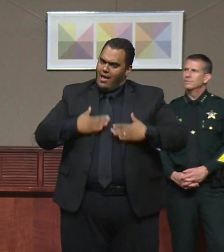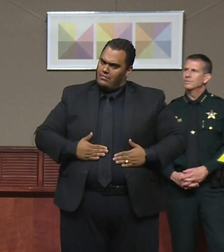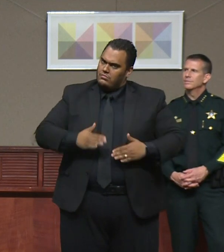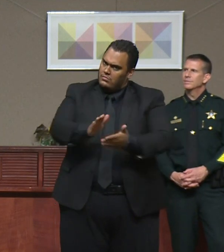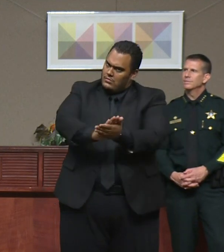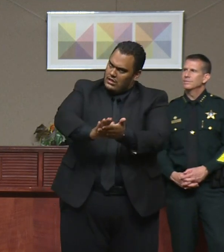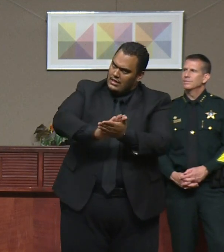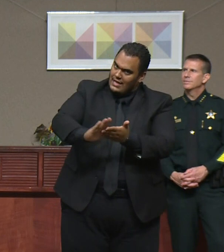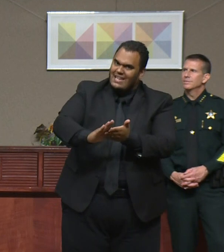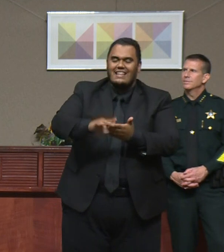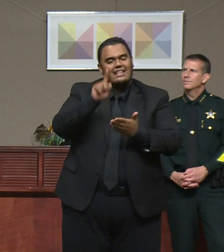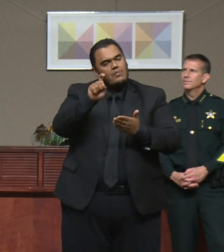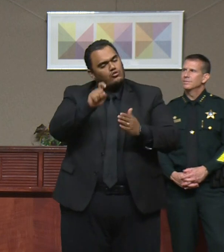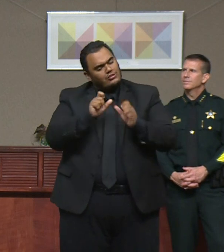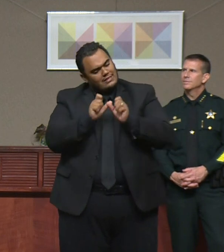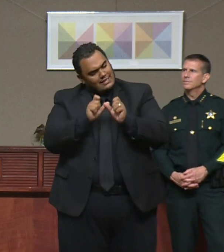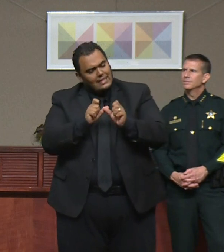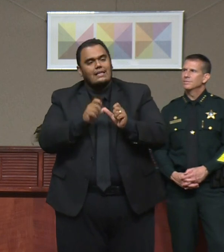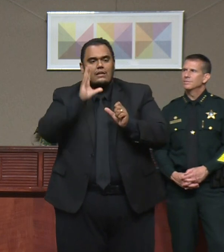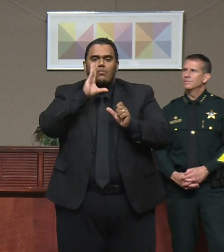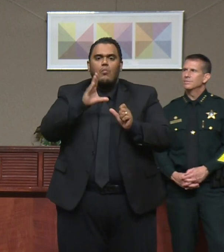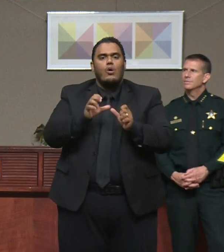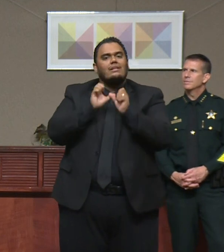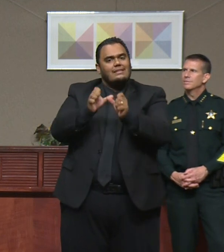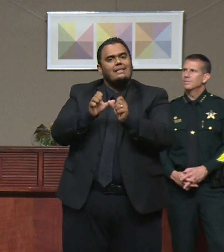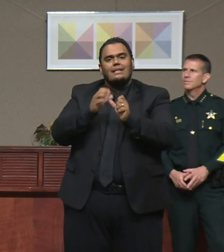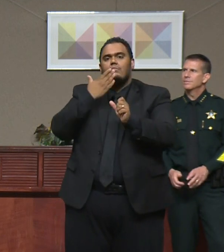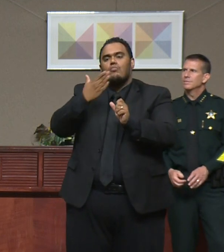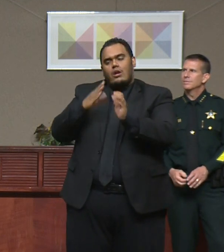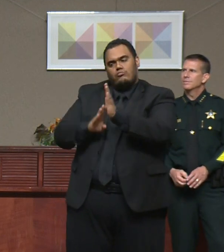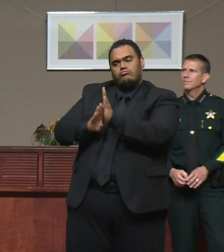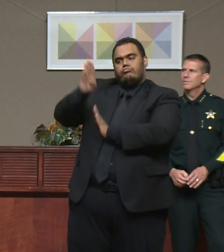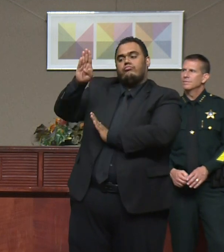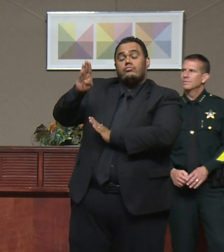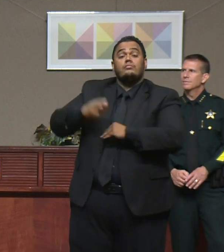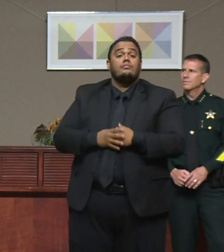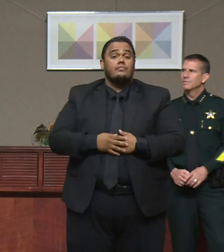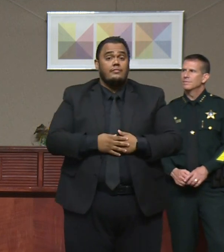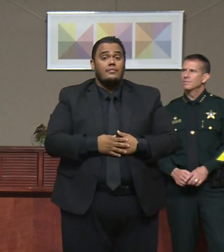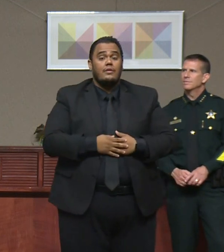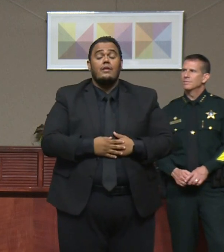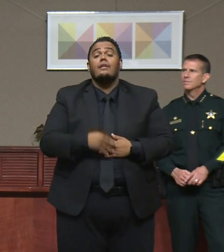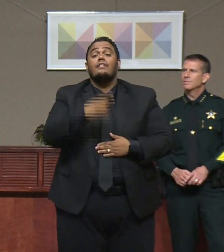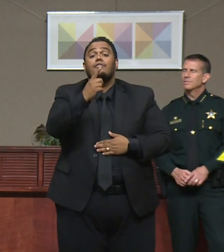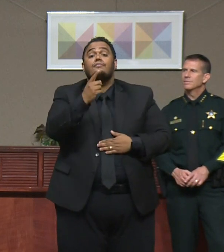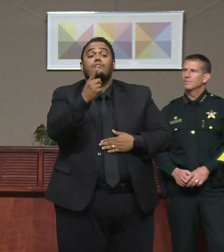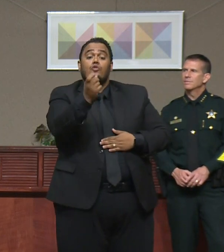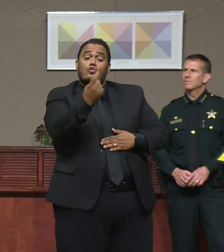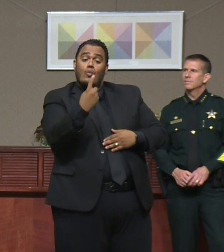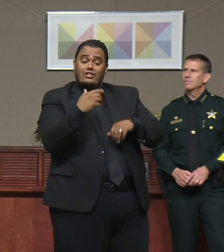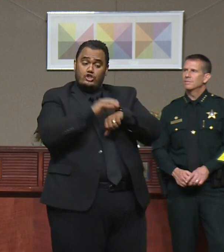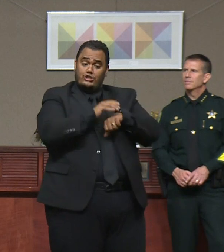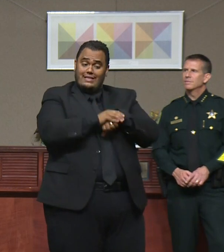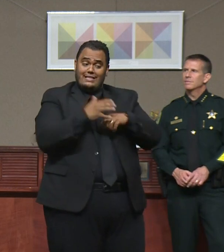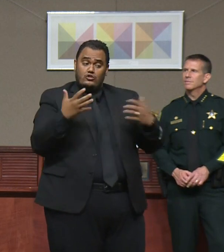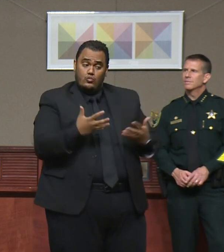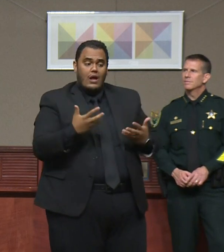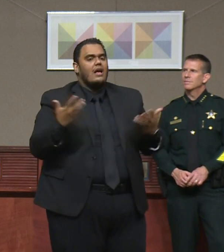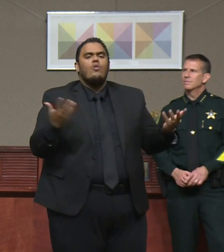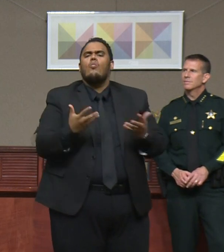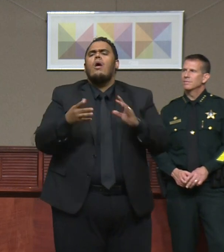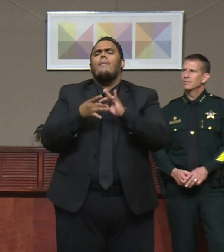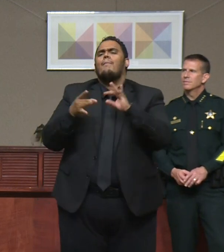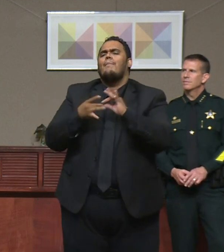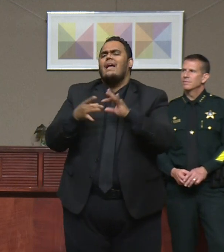más, y seguiremos en el camino correcto. The question was, what message do we have for the community in the effort